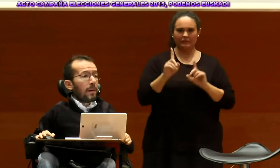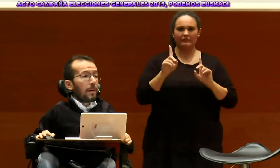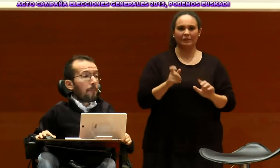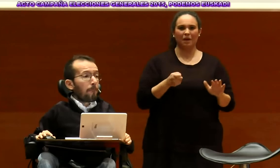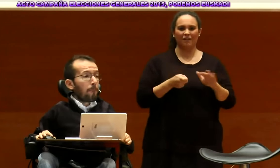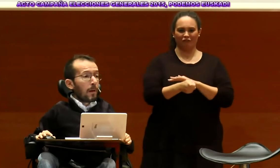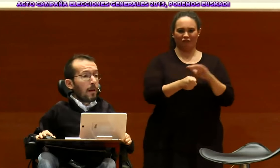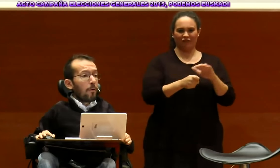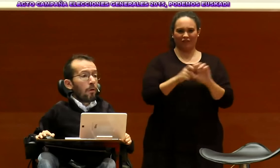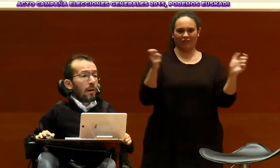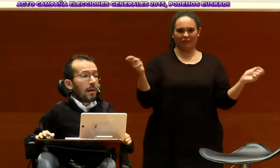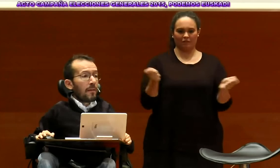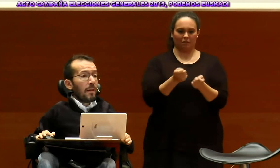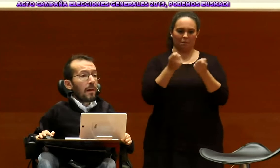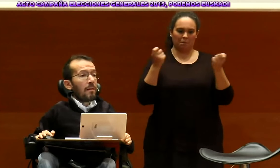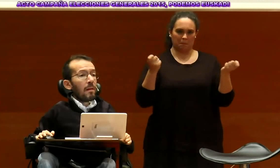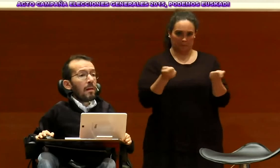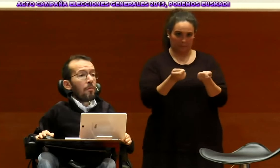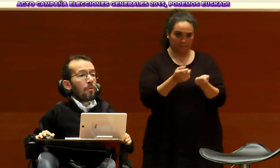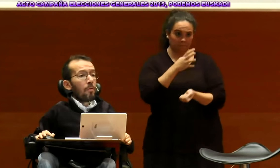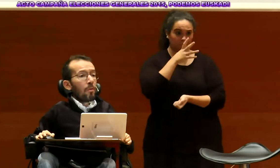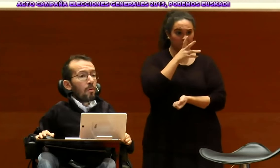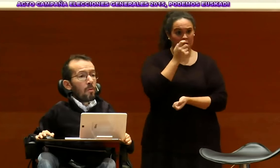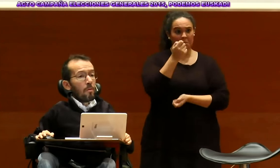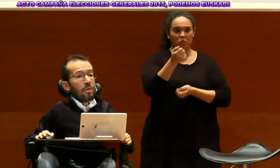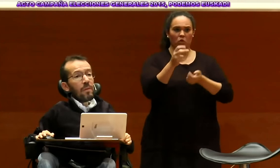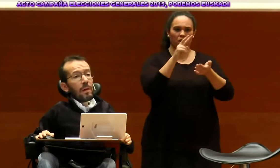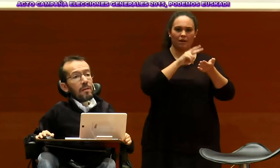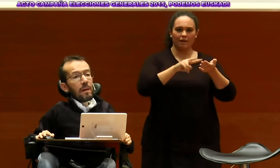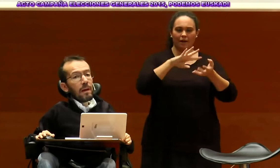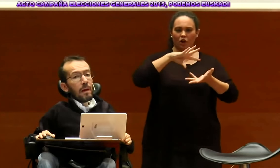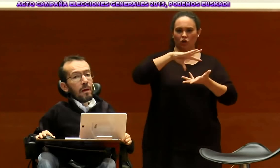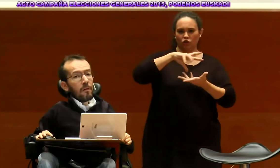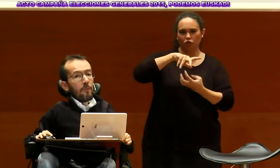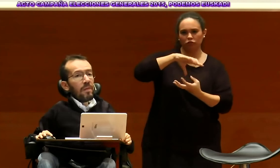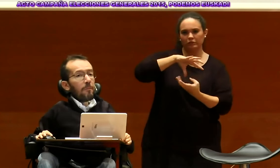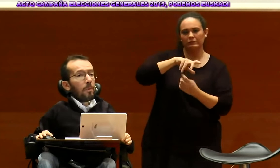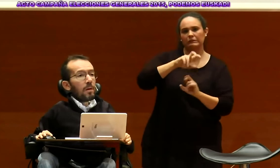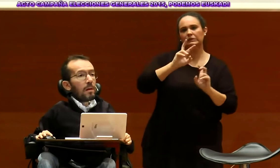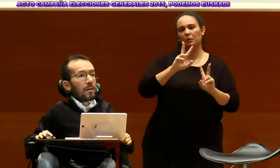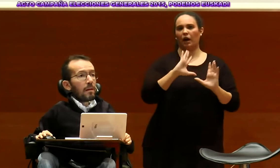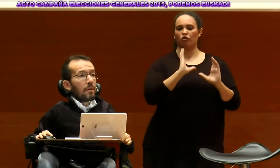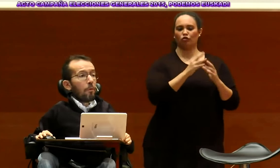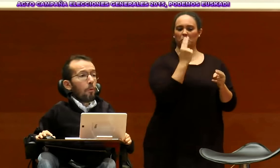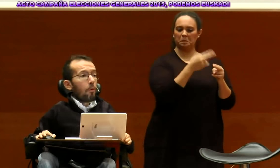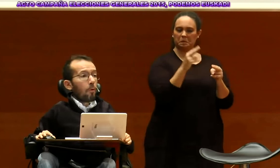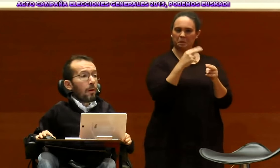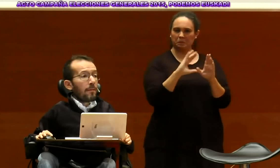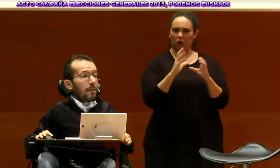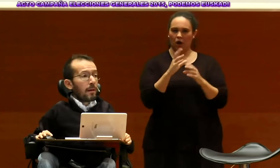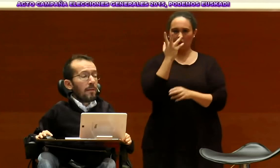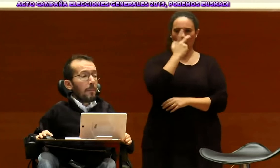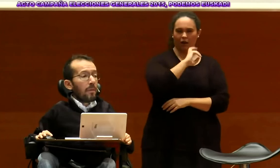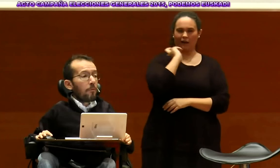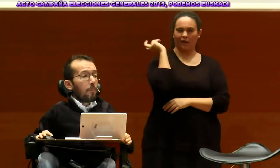de la campaña. Ahora estaréis leyendo noticias de fuerzas políticas de todos los